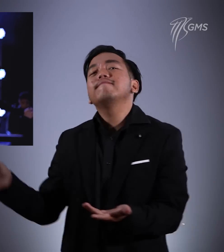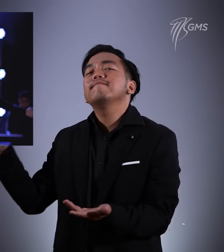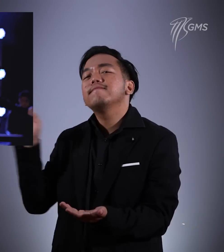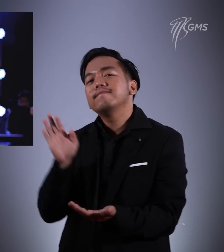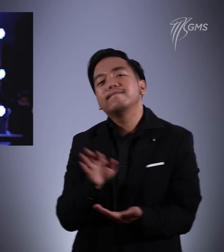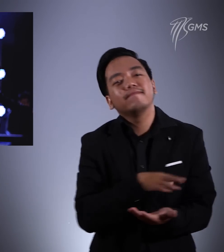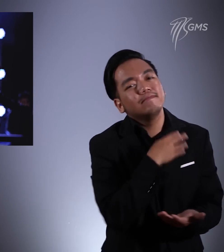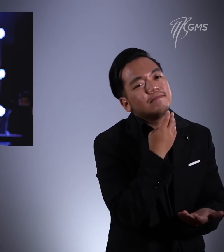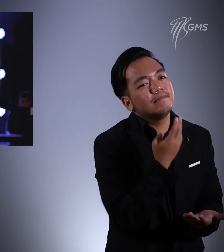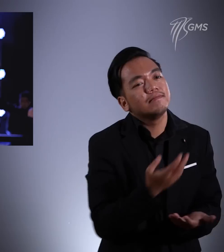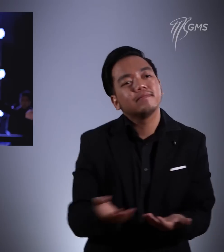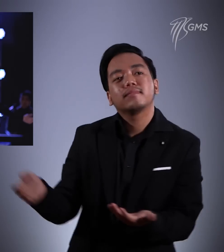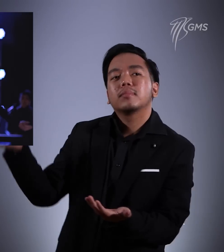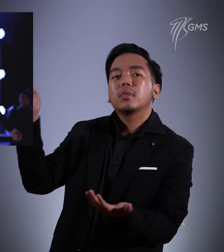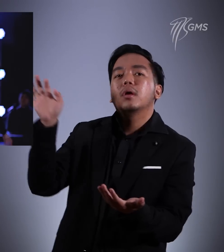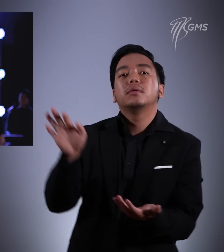Inaramaya so.